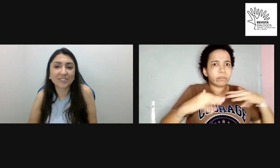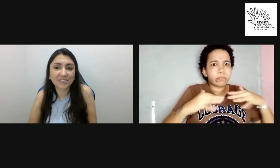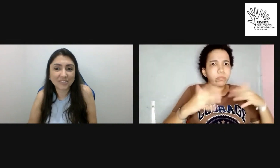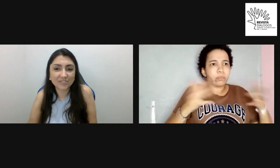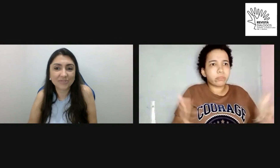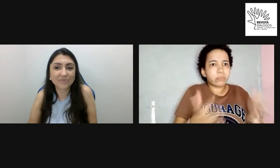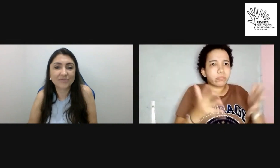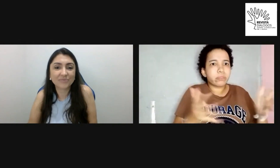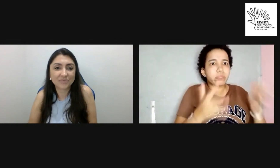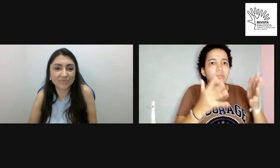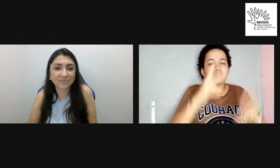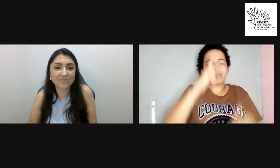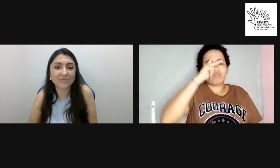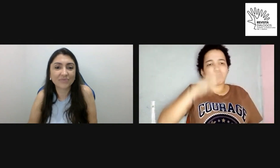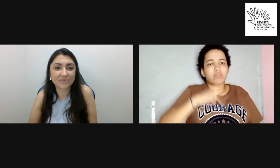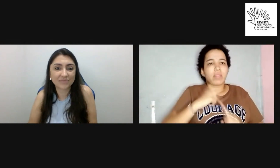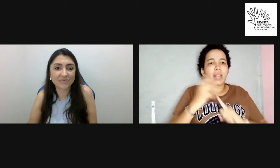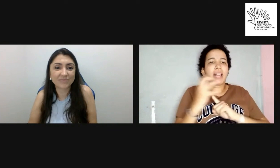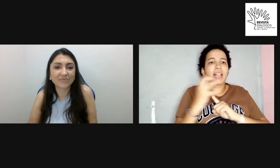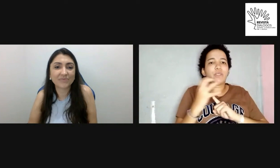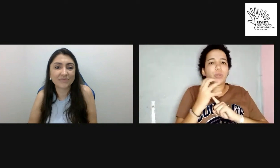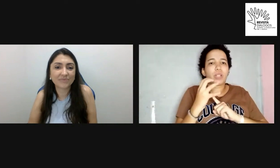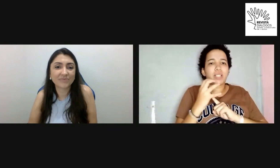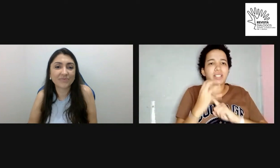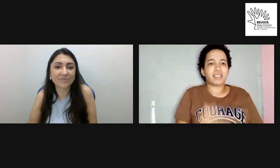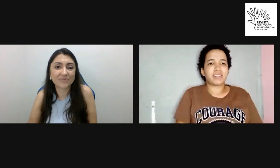e influenciou a minha escolha.